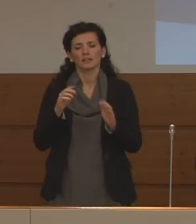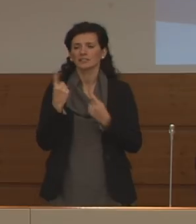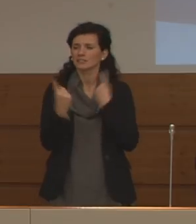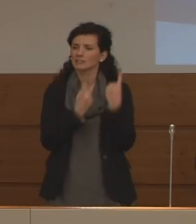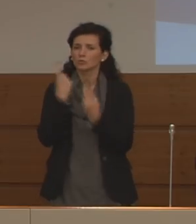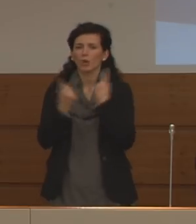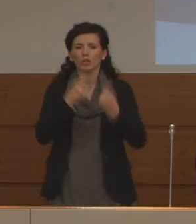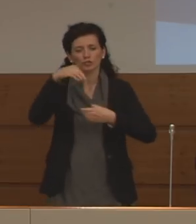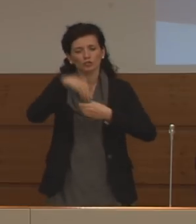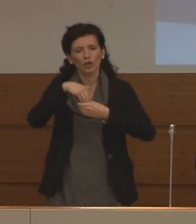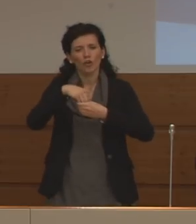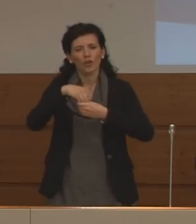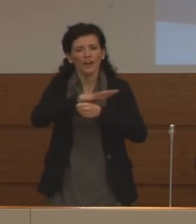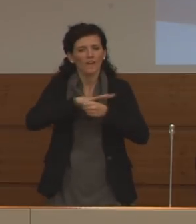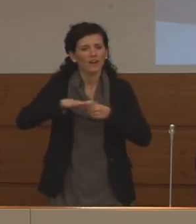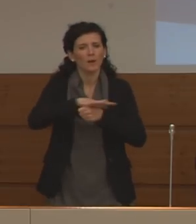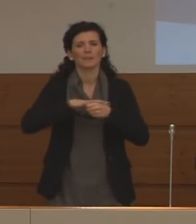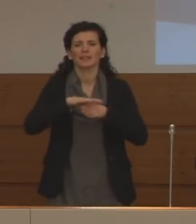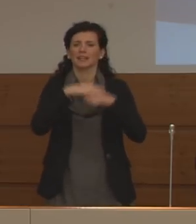familiari